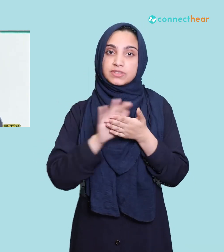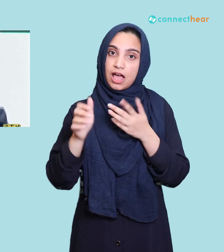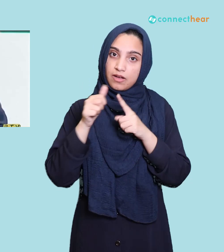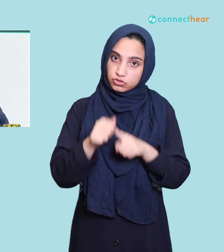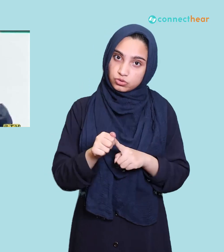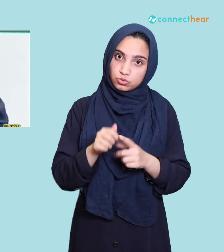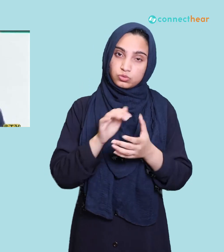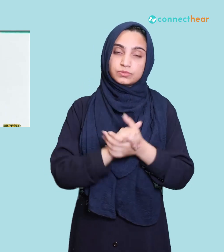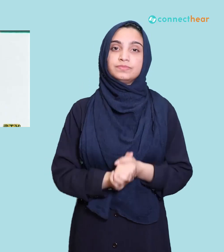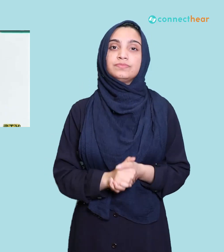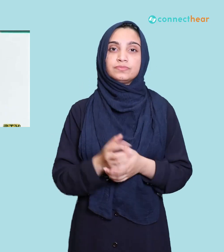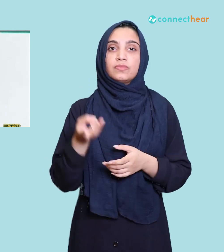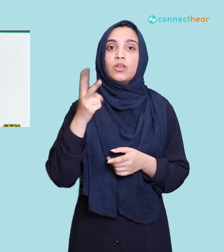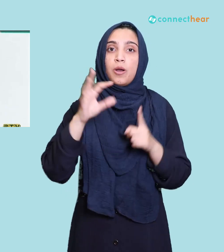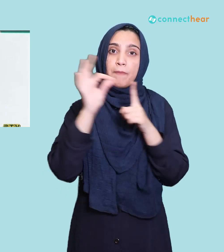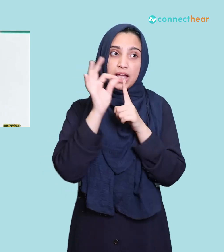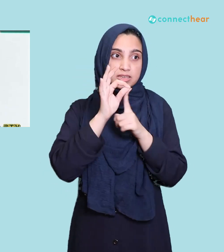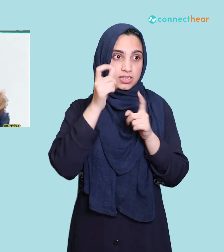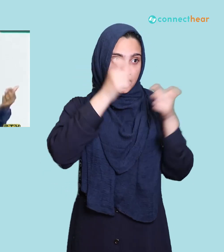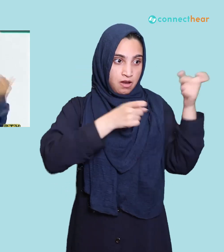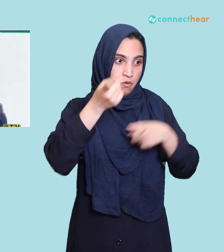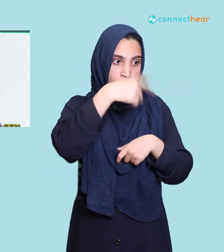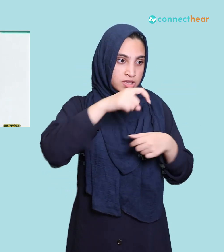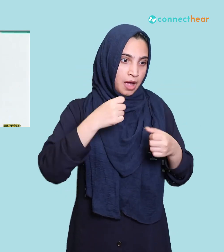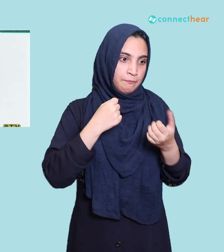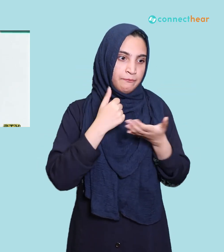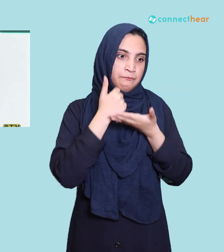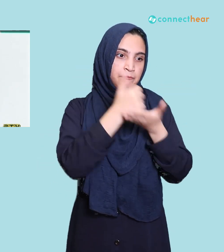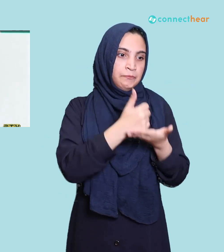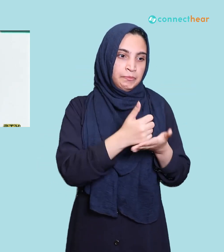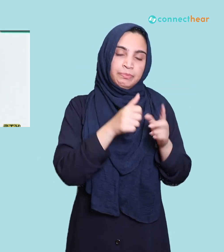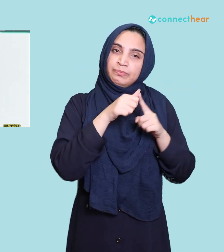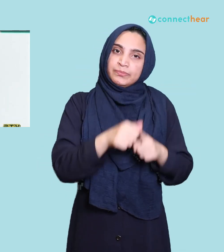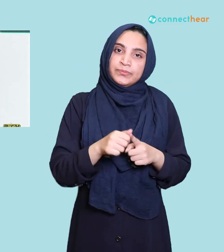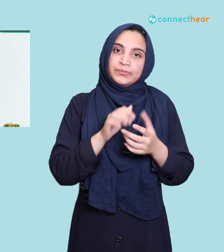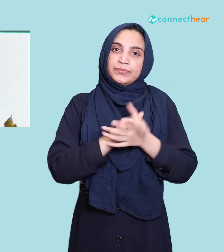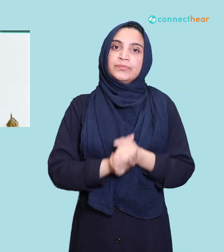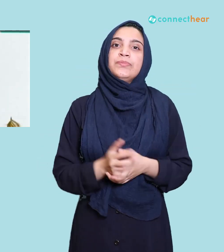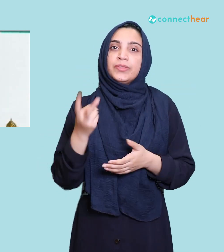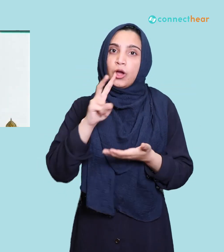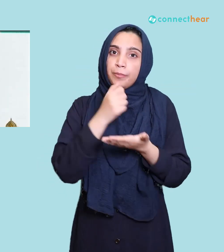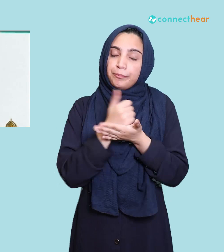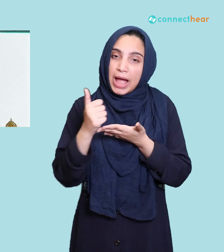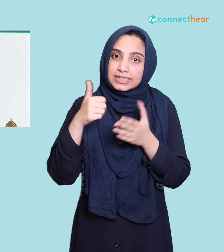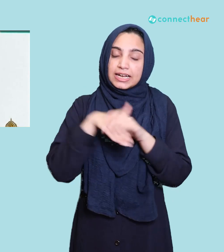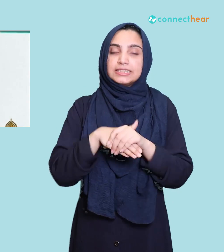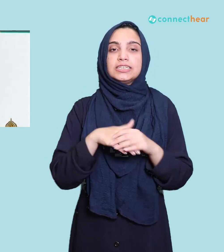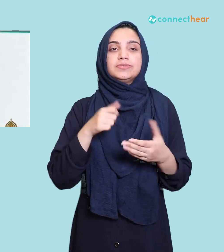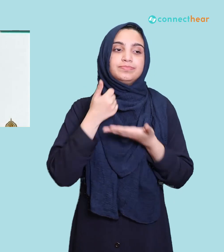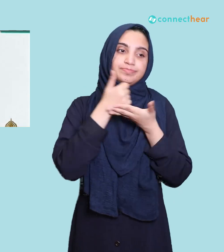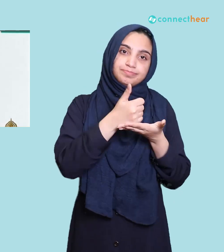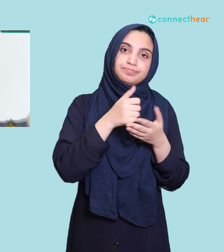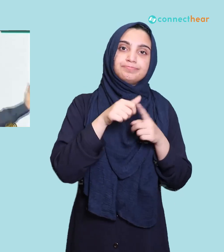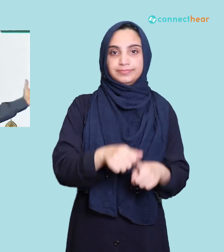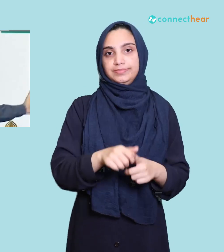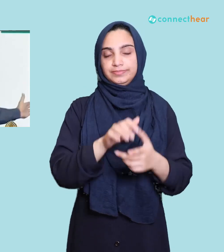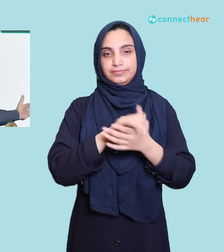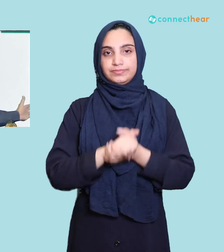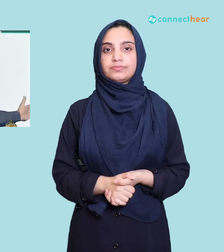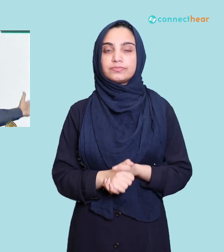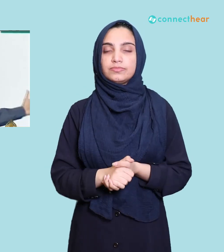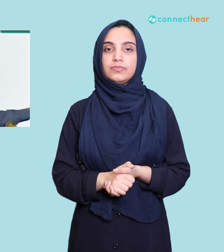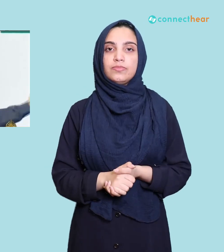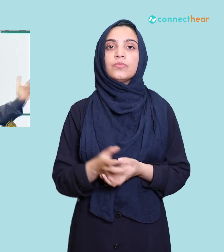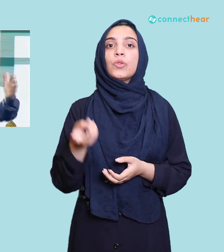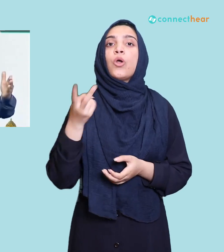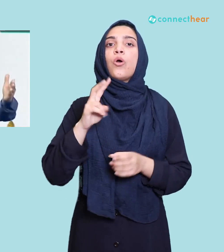سے اور ہم ان کو انسینٹیوائز کریں گے کہ بینکوں کے تھرو وہ اپنا پیسہ بھیجیں. اس سے یہ ہوگا کہ جب تک ہماری ایکسپورٹس جس طرح